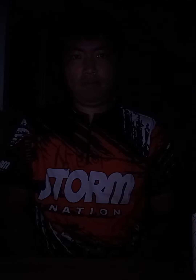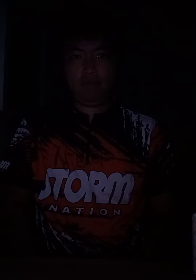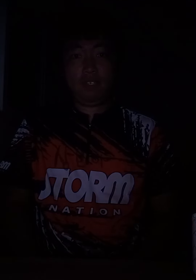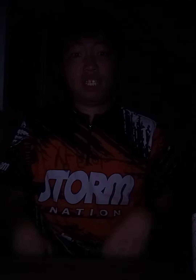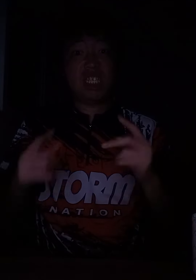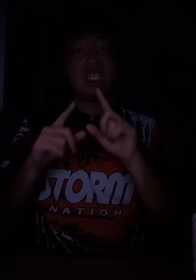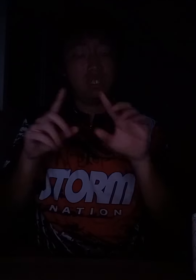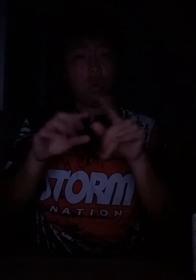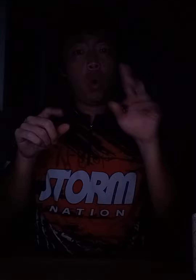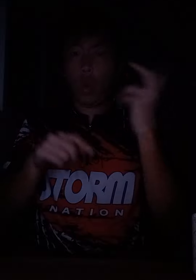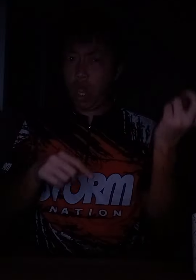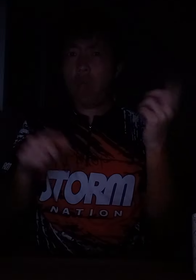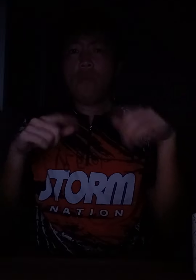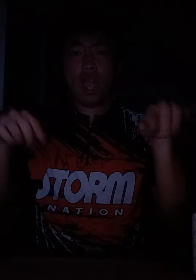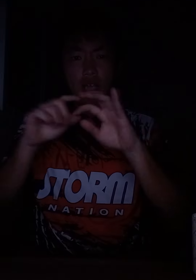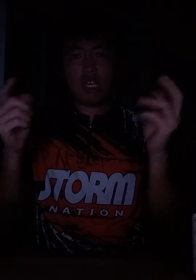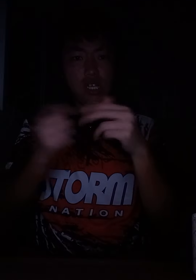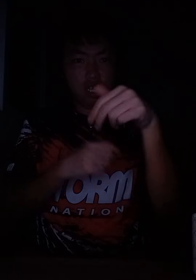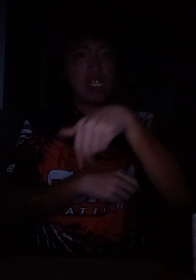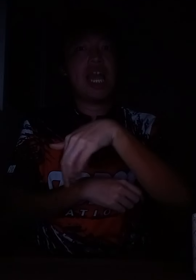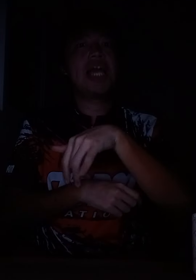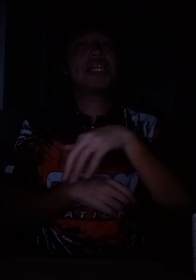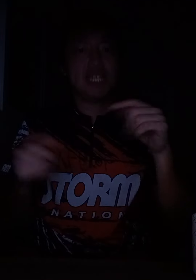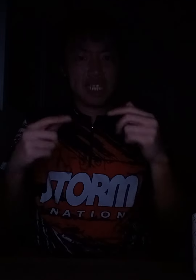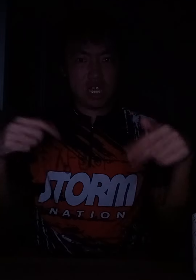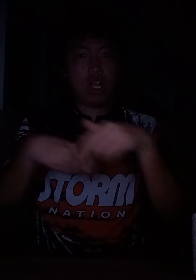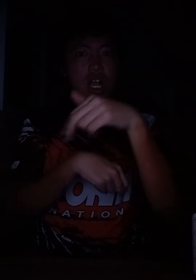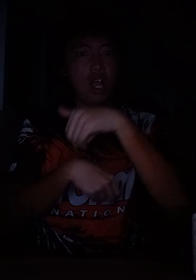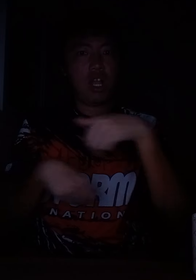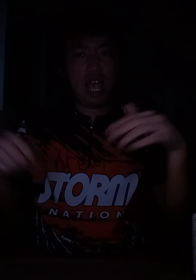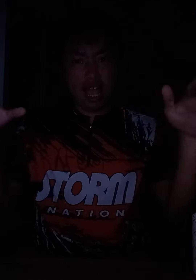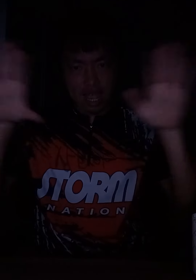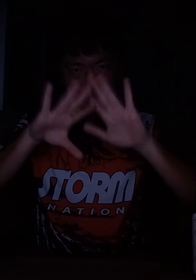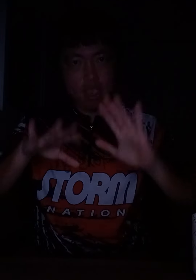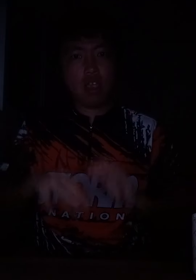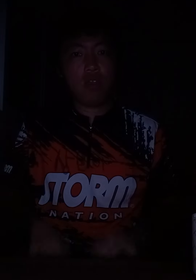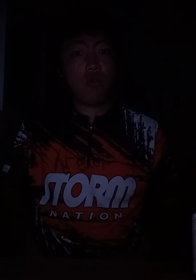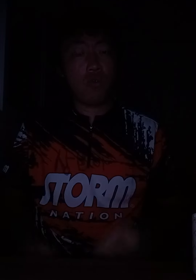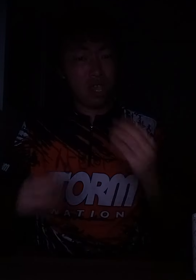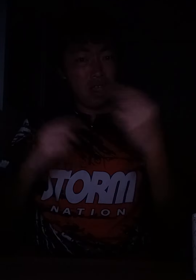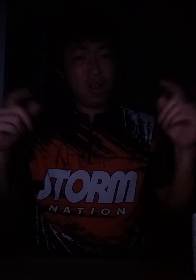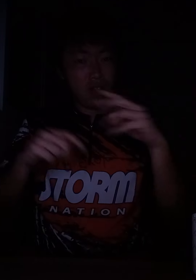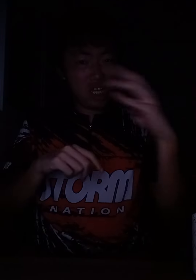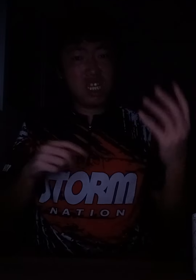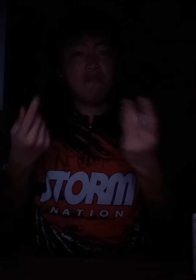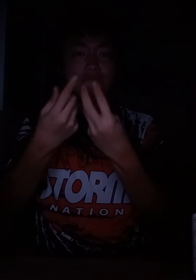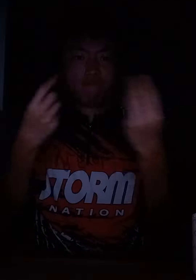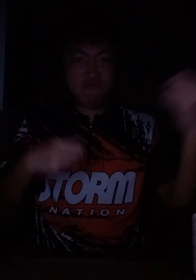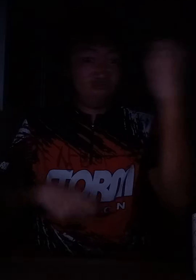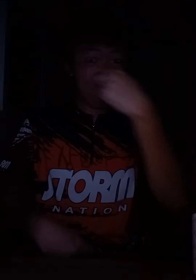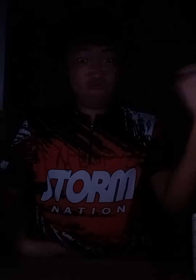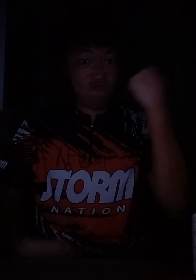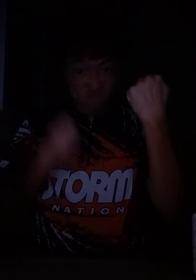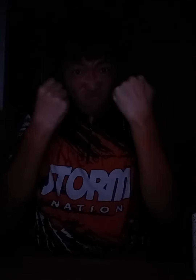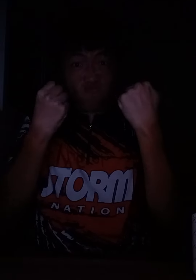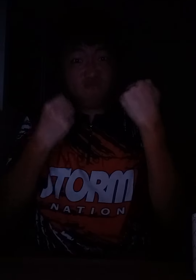지난 일요일 오전 부산에서 서울로 향하는 SRT 열차 안 40대 남성 승객이 주먹을 불끈 쥔 채